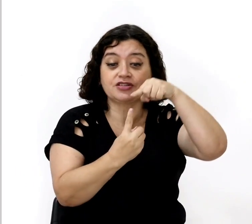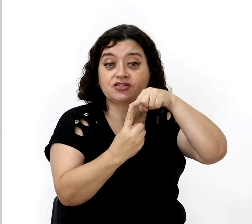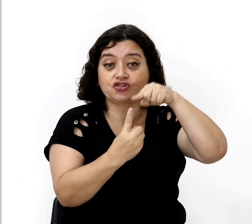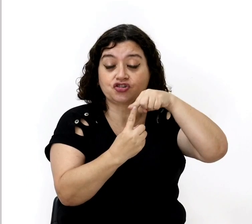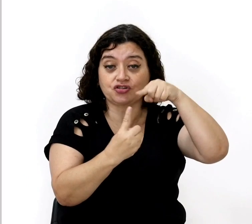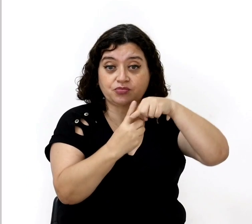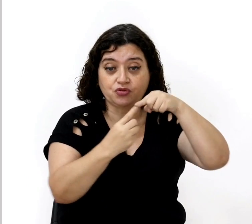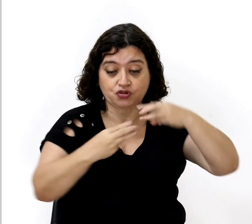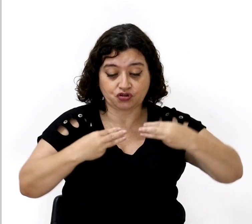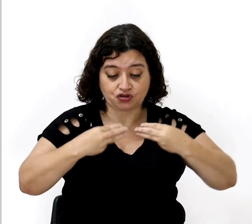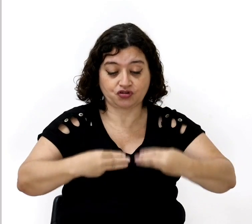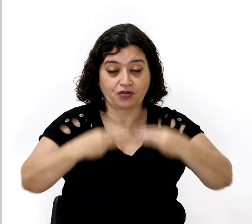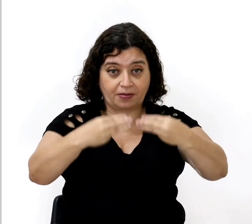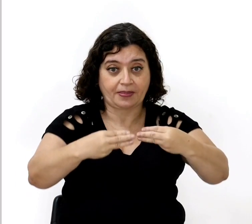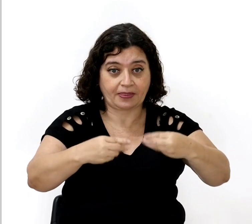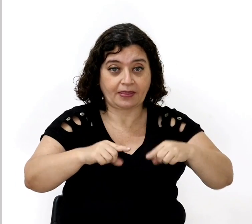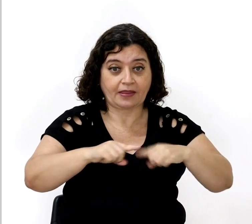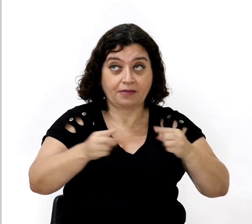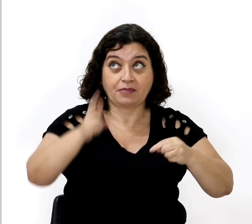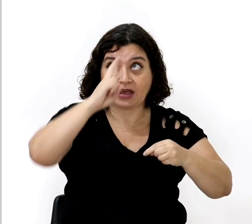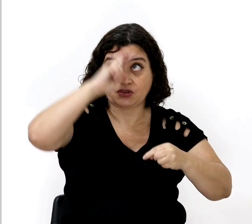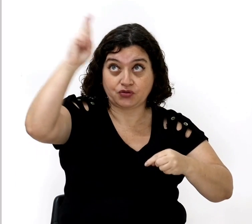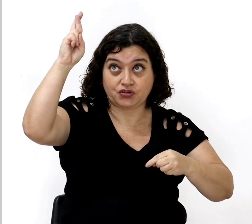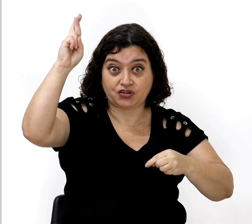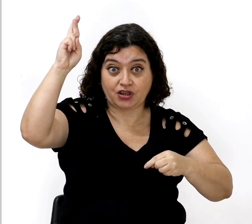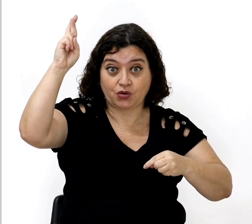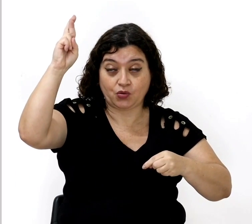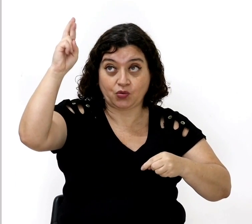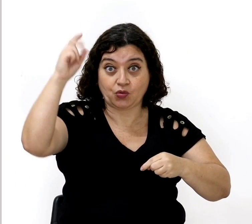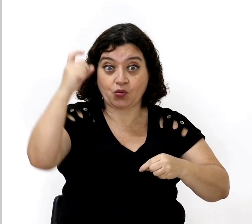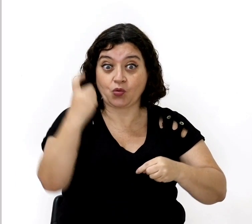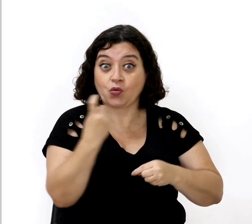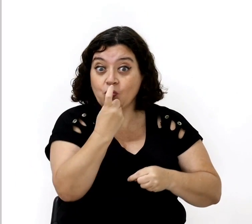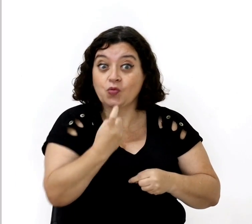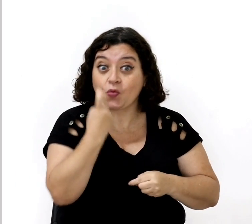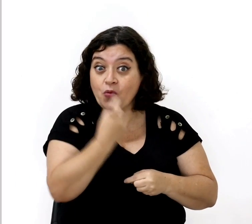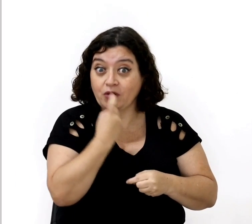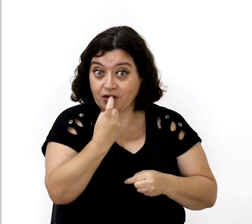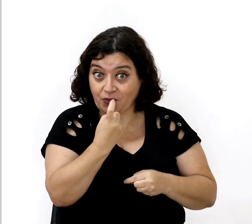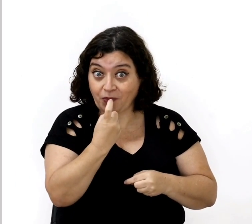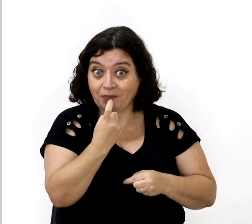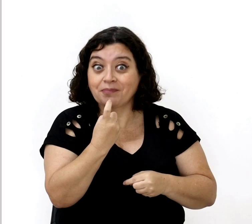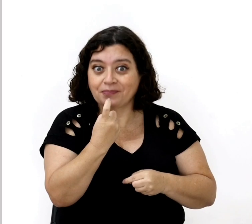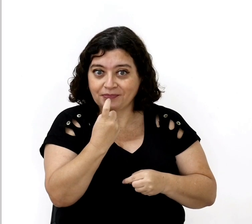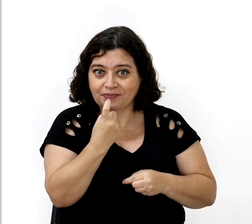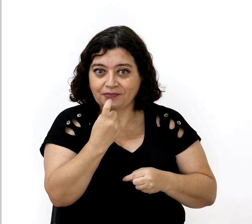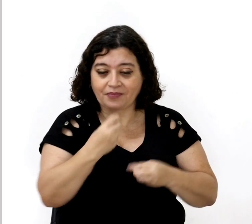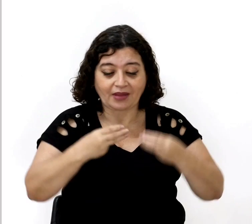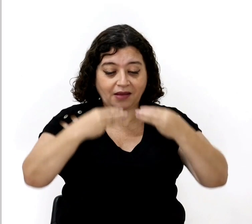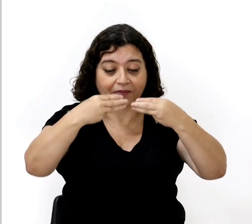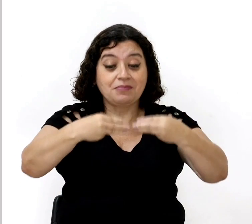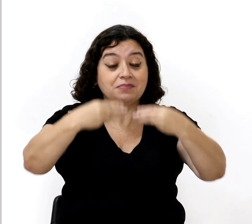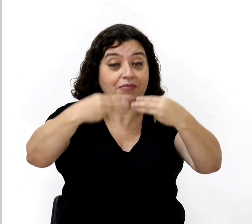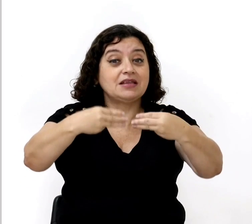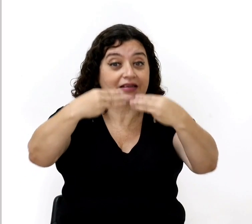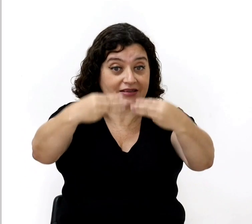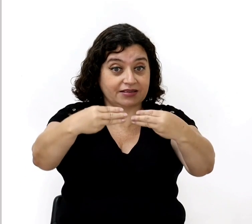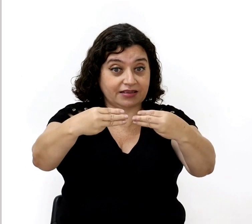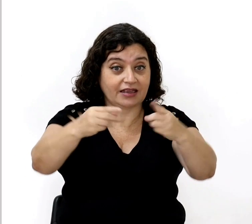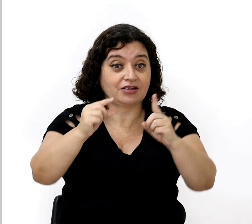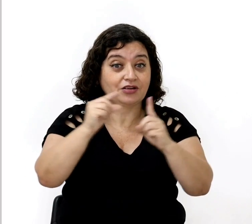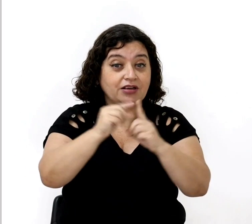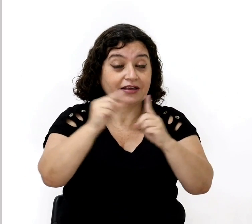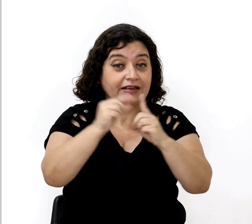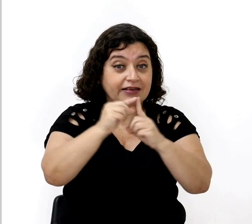de ministérios, mas o Senhor é o mesmo. A palavra que aparece aqui, ministérios, vem da